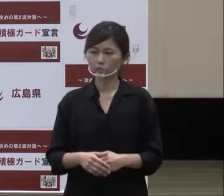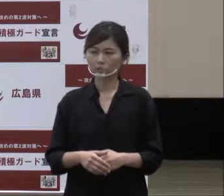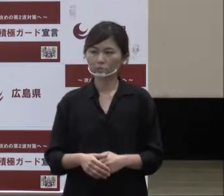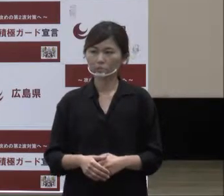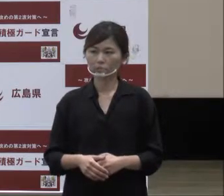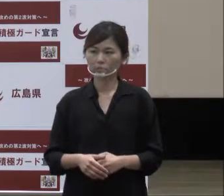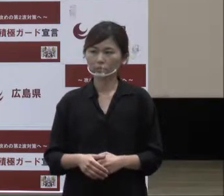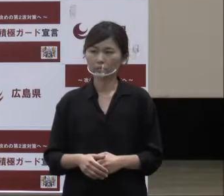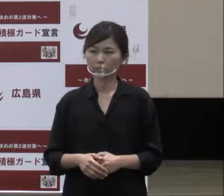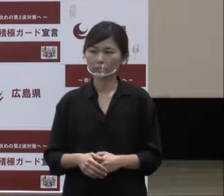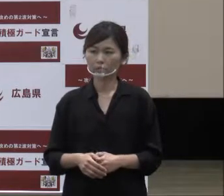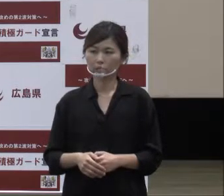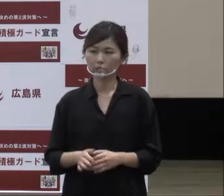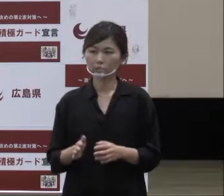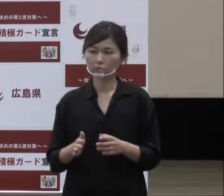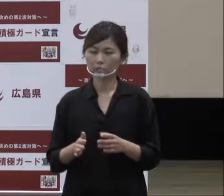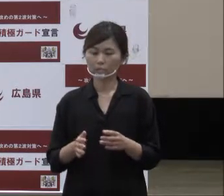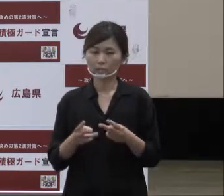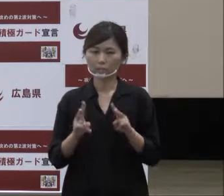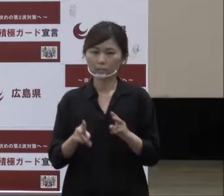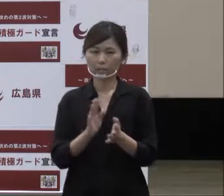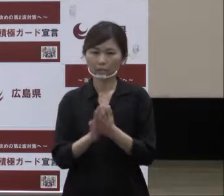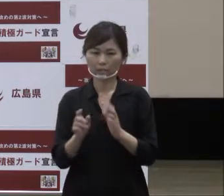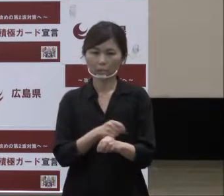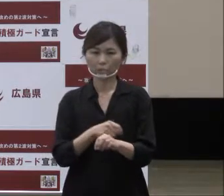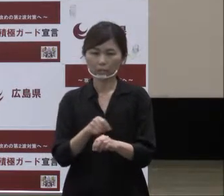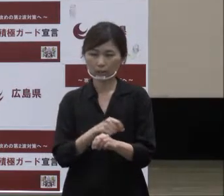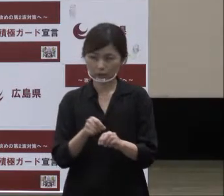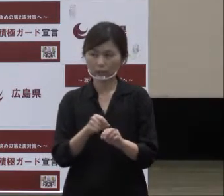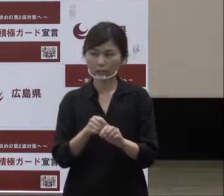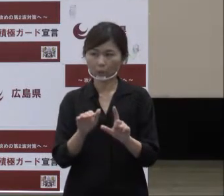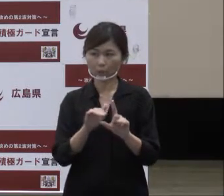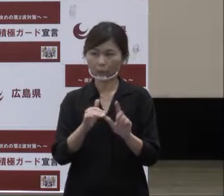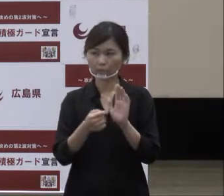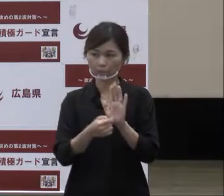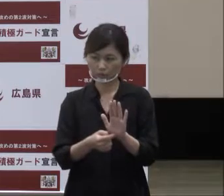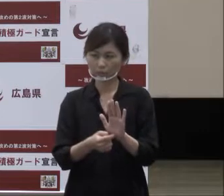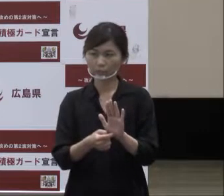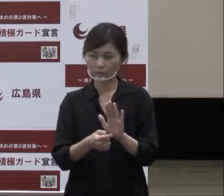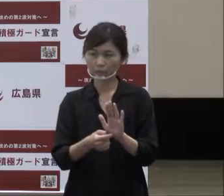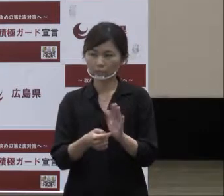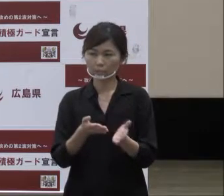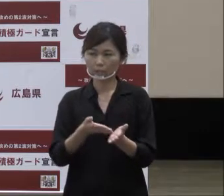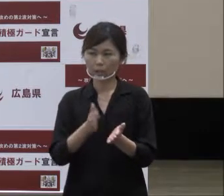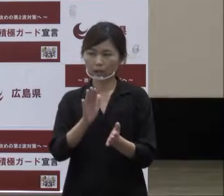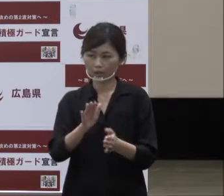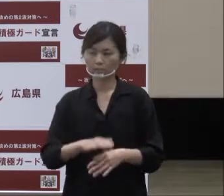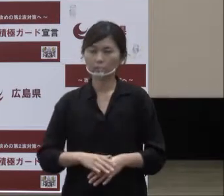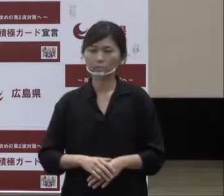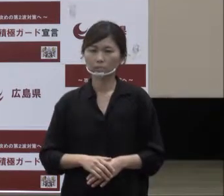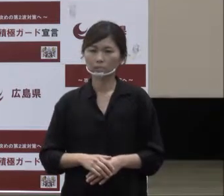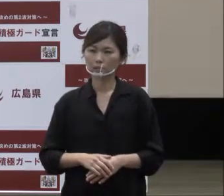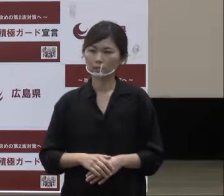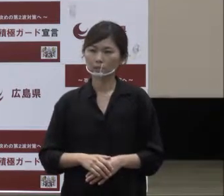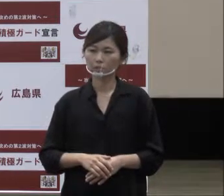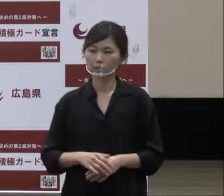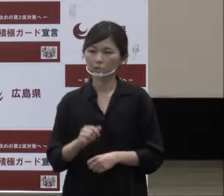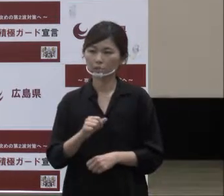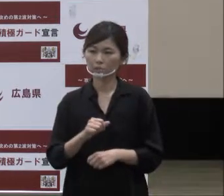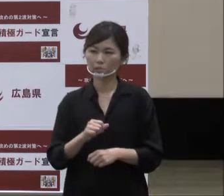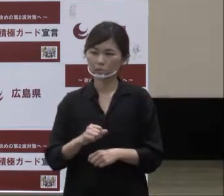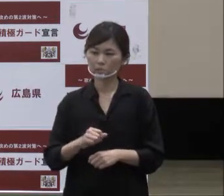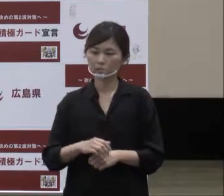行動制限を伴う前に県独自の目安を示されるということで、その後にご発言の中でその行動制限に関して全国の状況を考えて